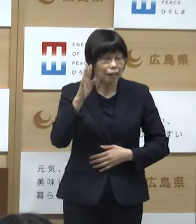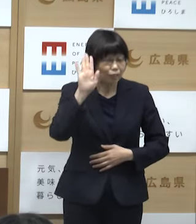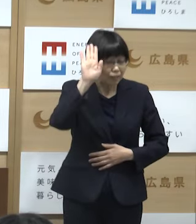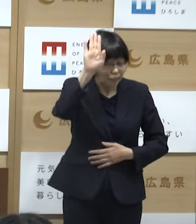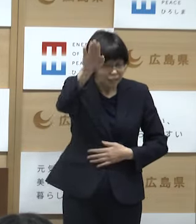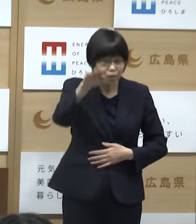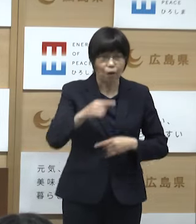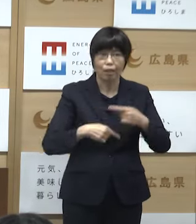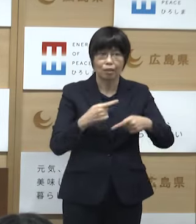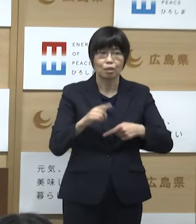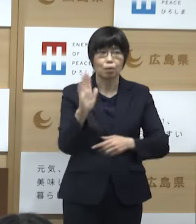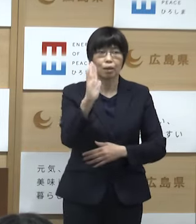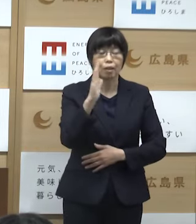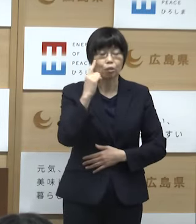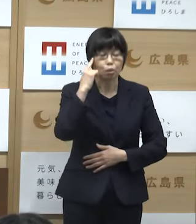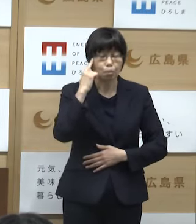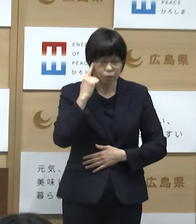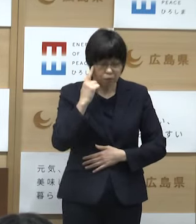ってことはないと思うので、